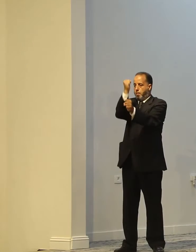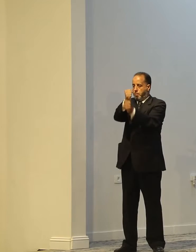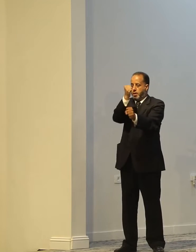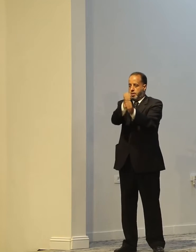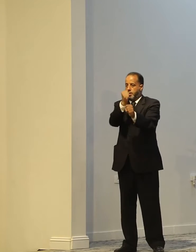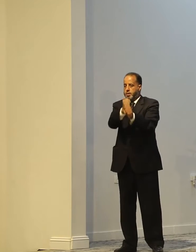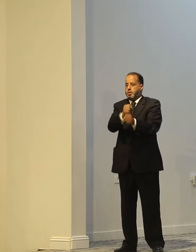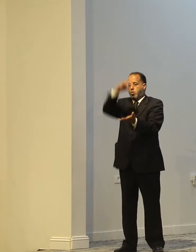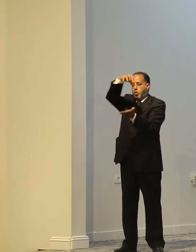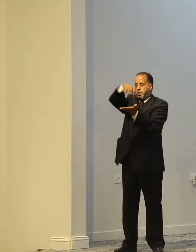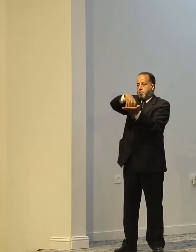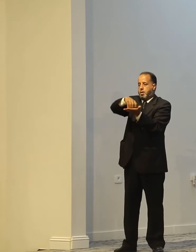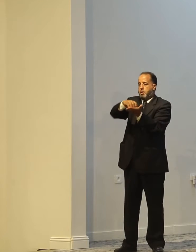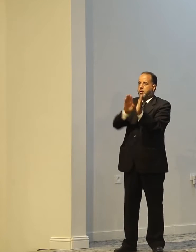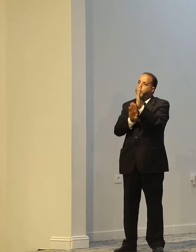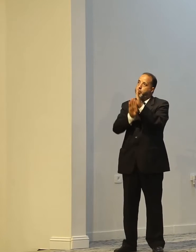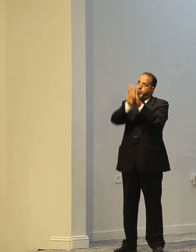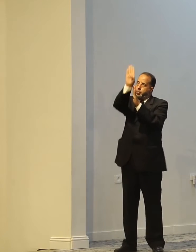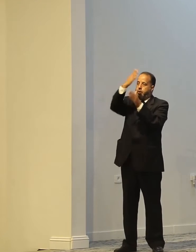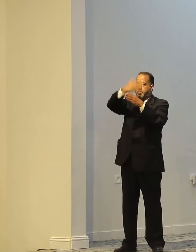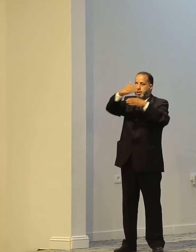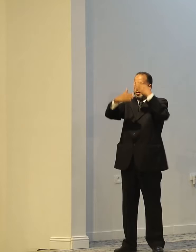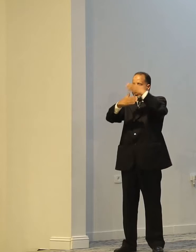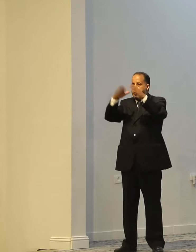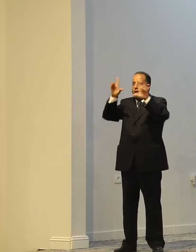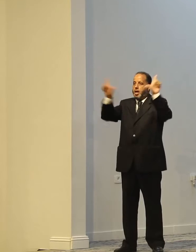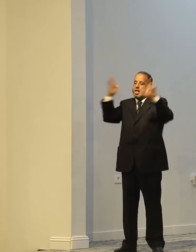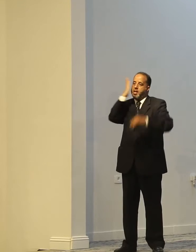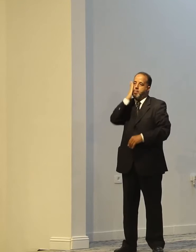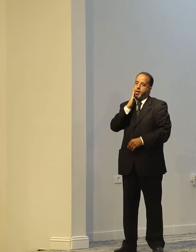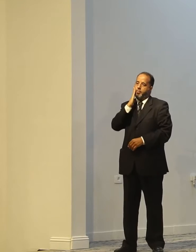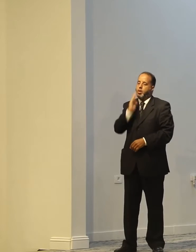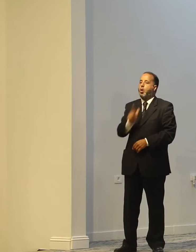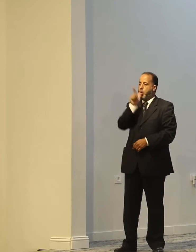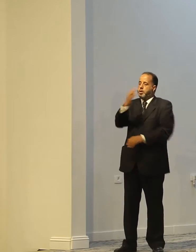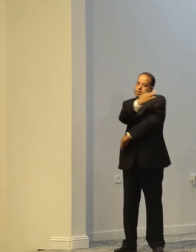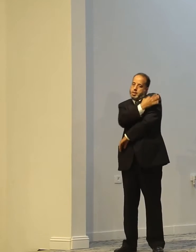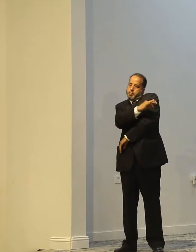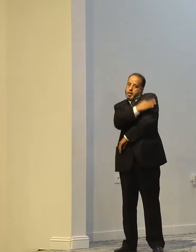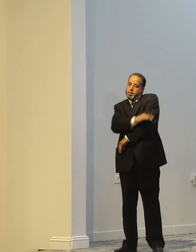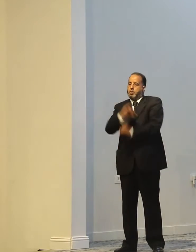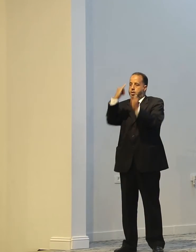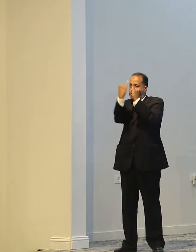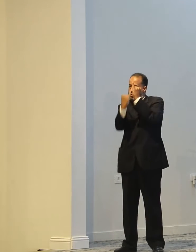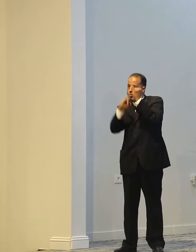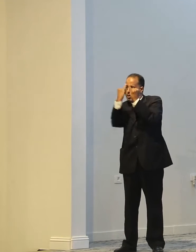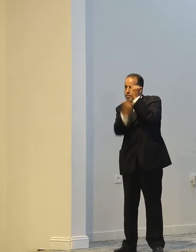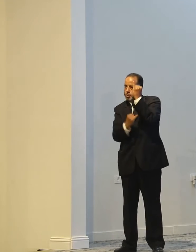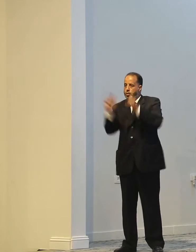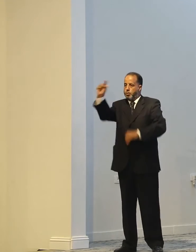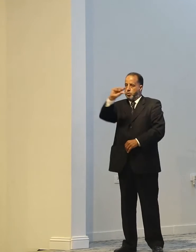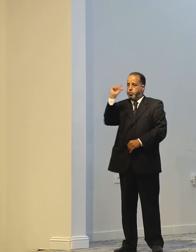لهم مكانة متقدمة في بناء مستقبل هذا الوطن. فتجربتنا الانتخابية المتميزة